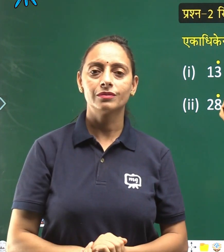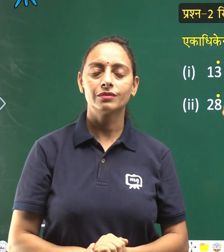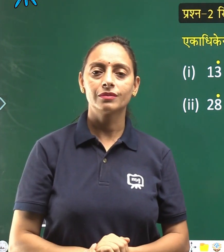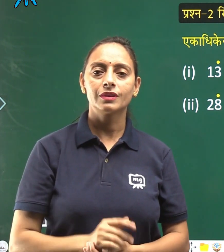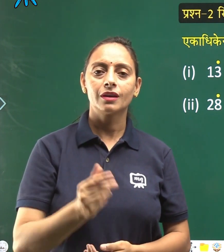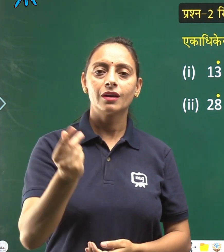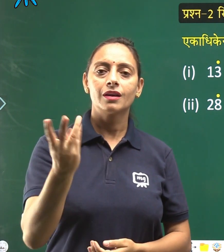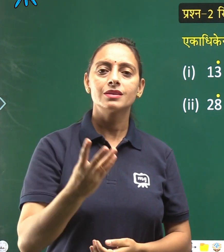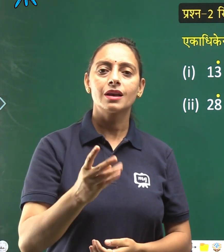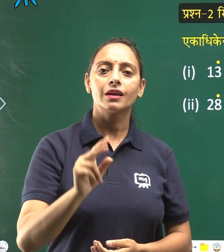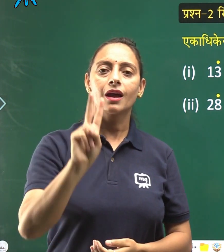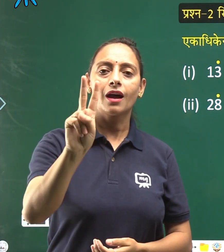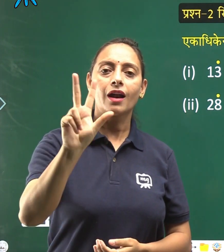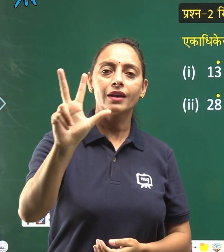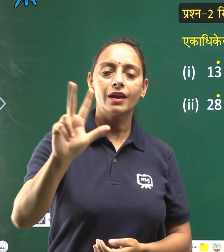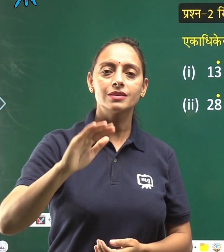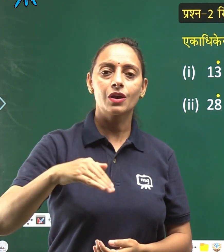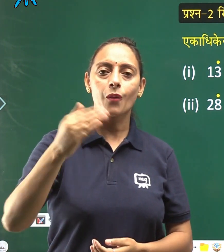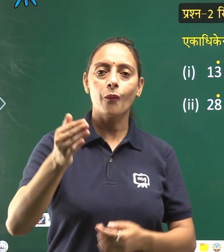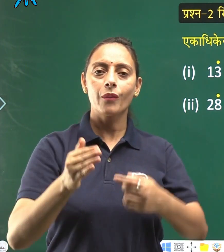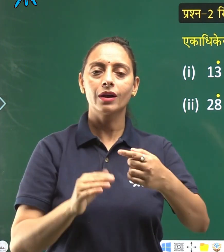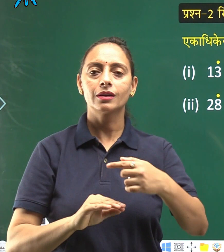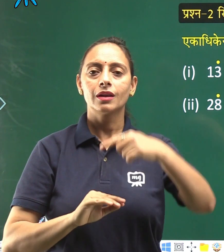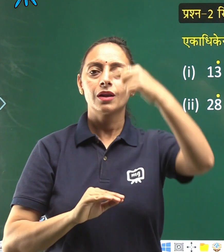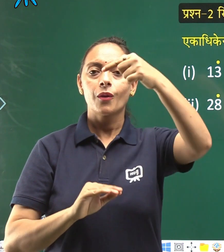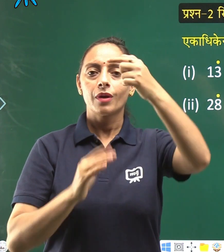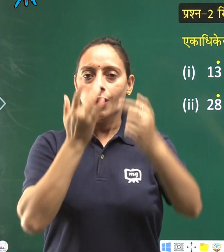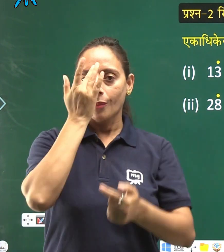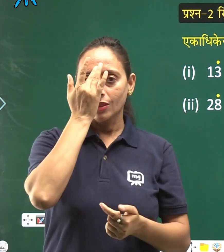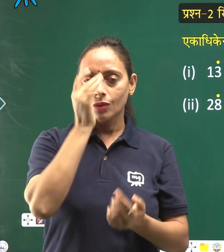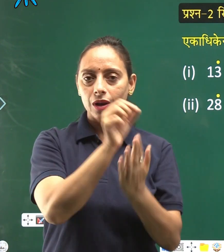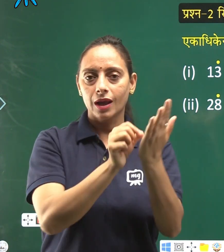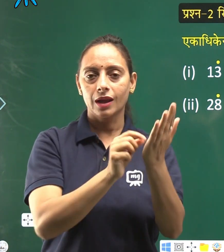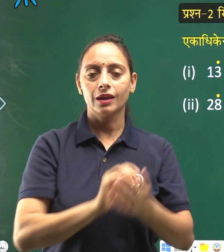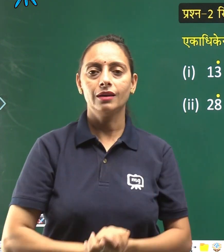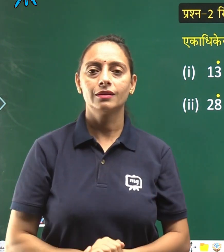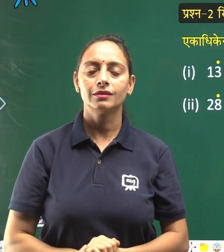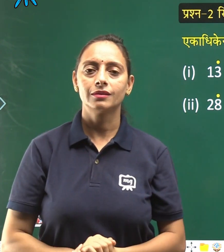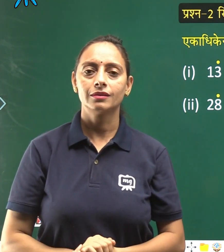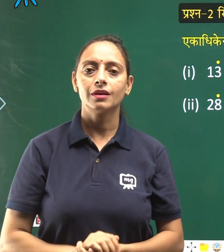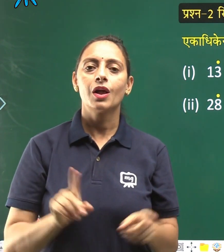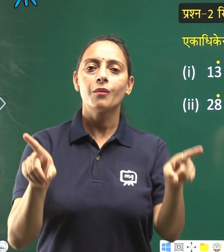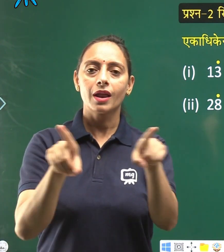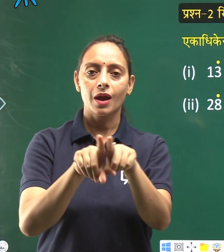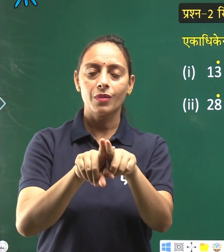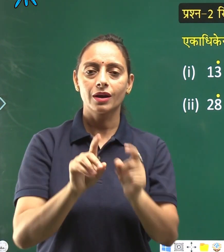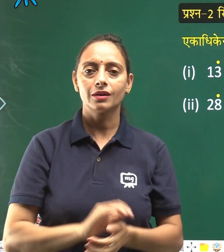संख्या 28 के ऊपर बिंदु लगा हुआ है